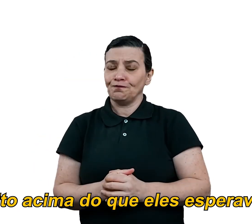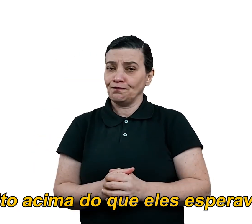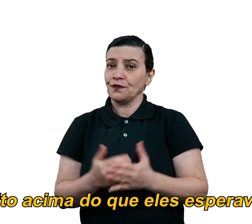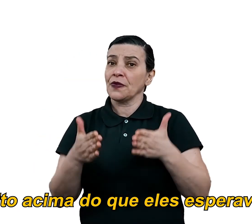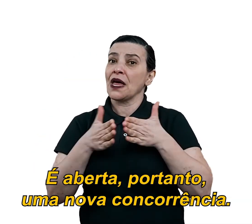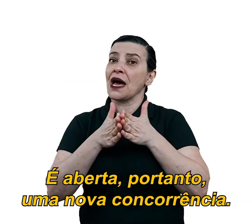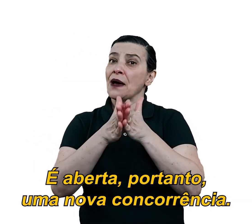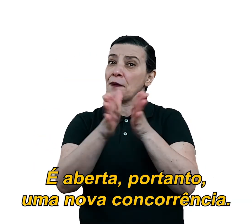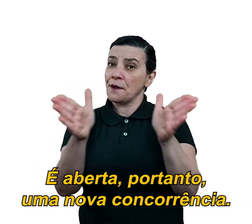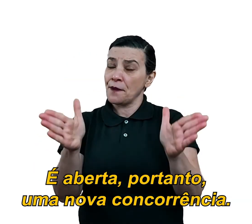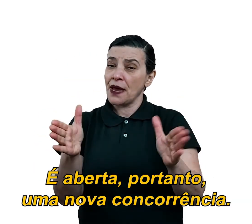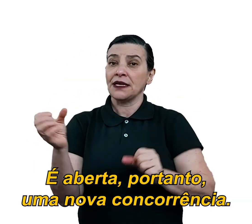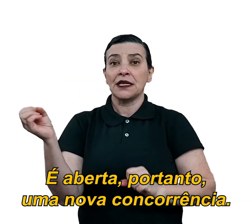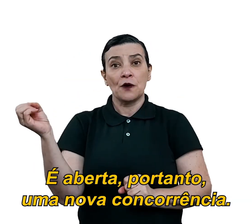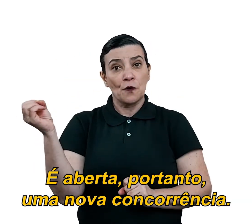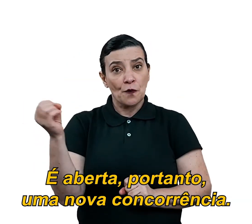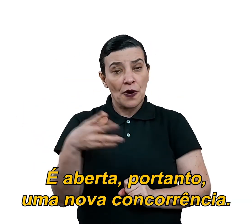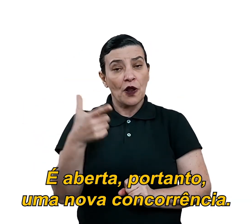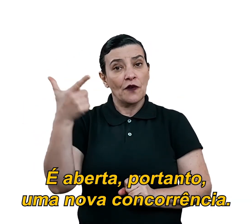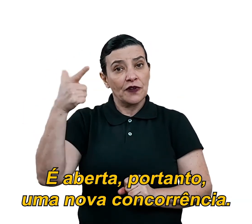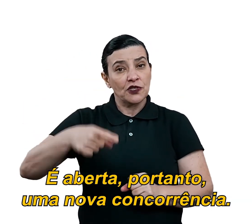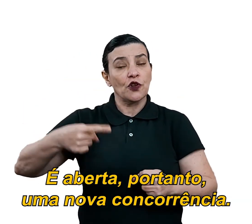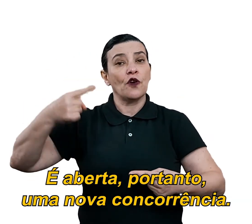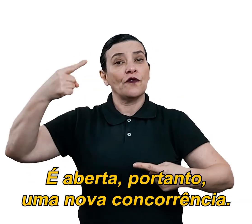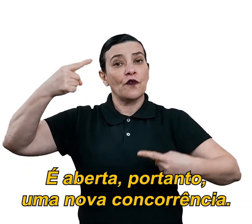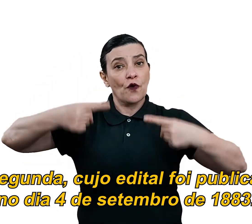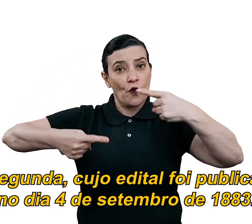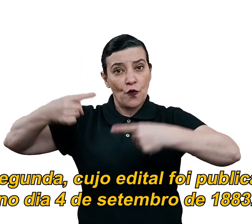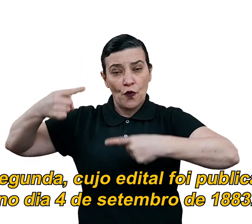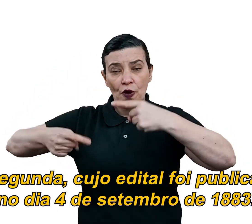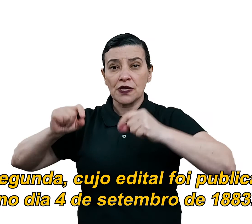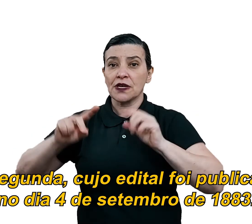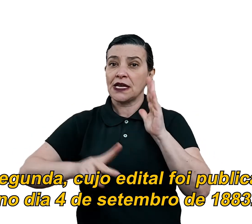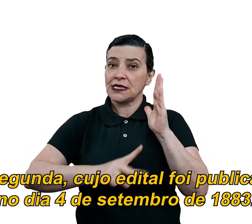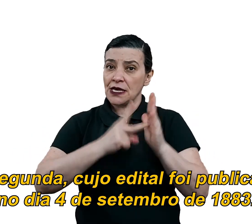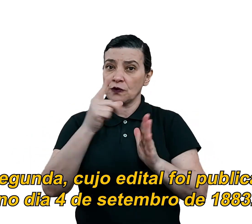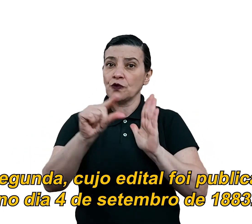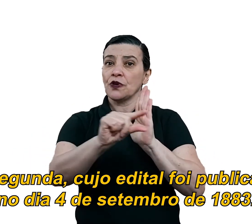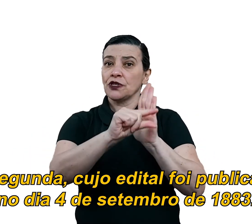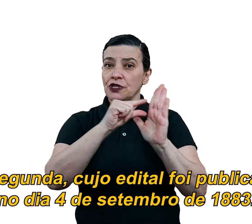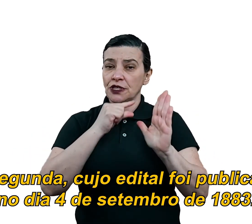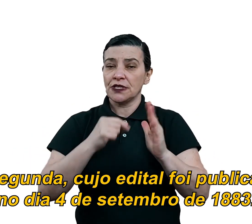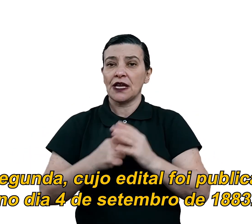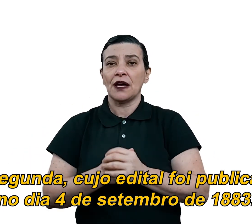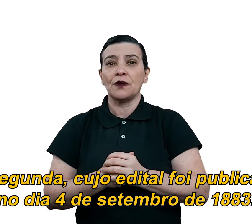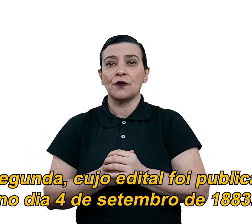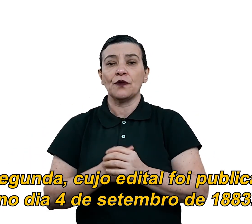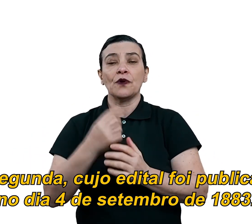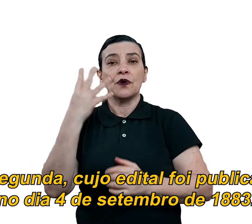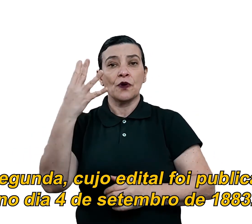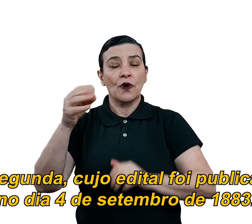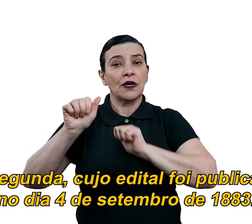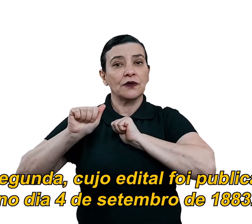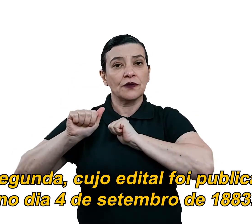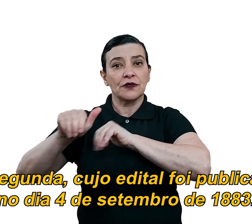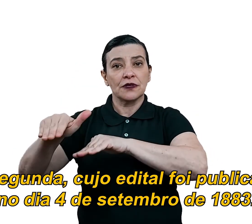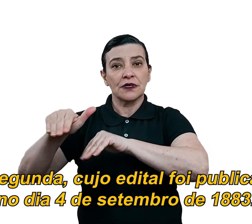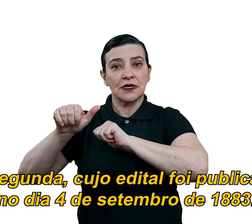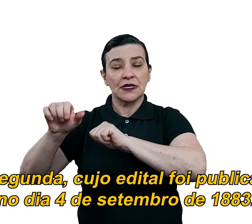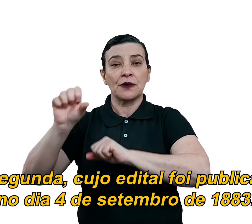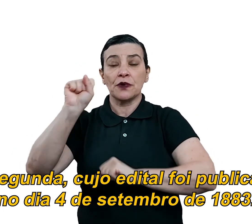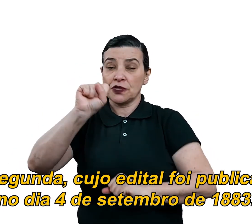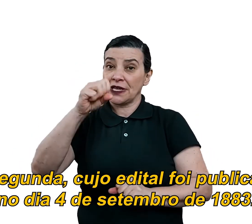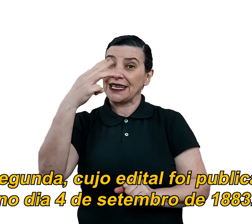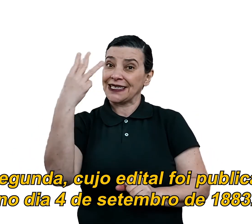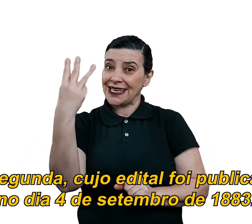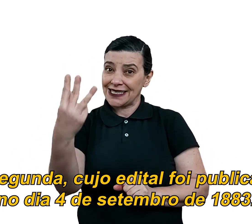acima do que eles esperavam. É aberta, portanto, uma nova concorrência, a segunda, cujo edital foi publicado no dia 4 de